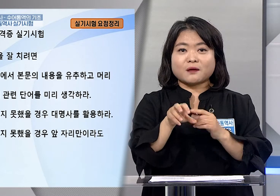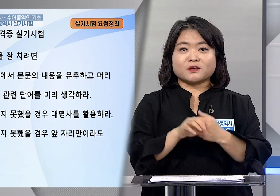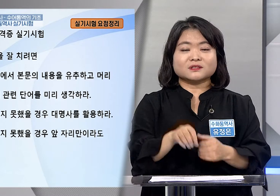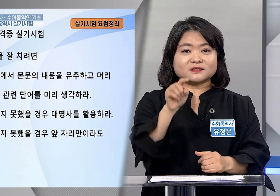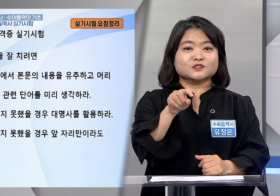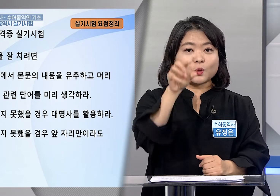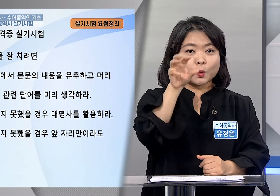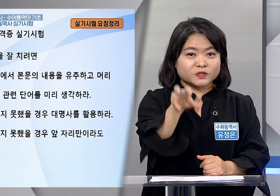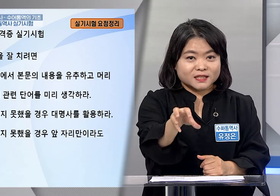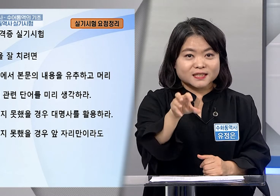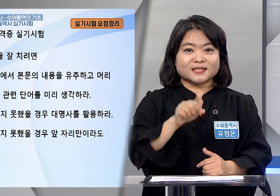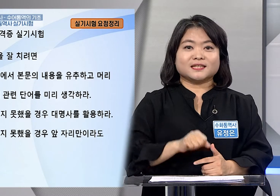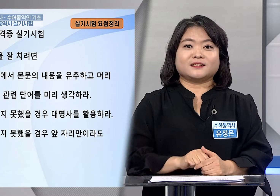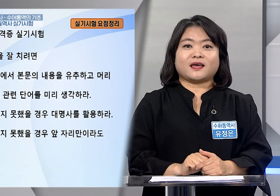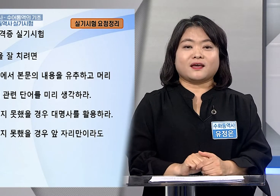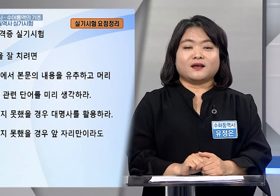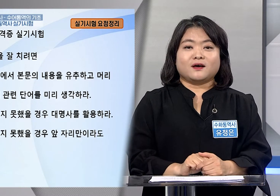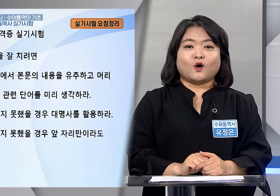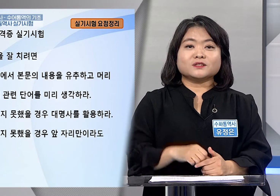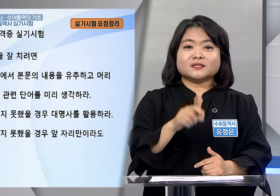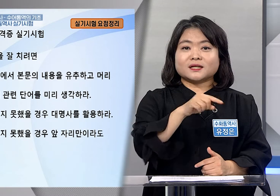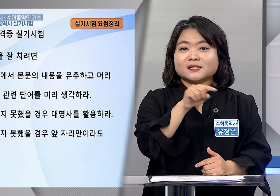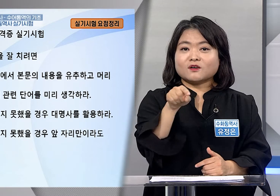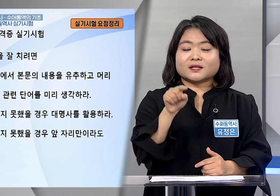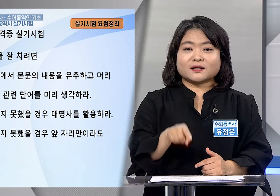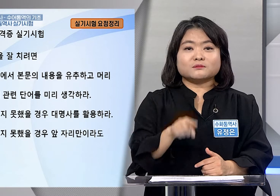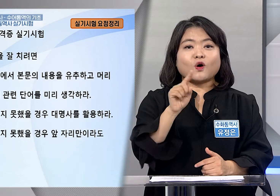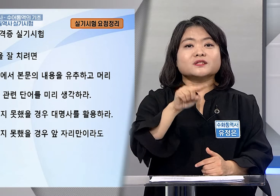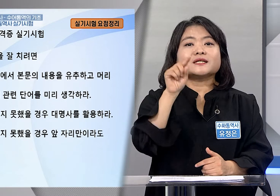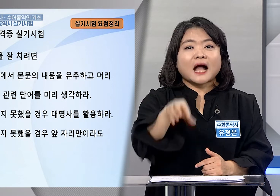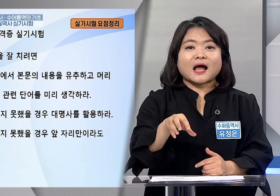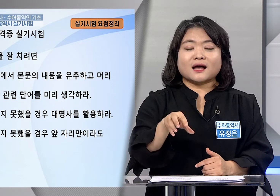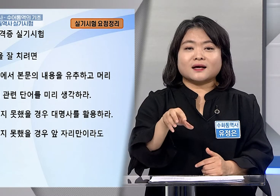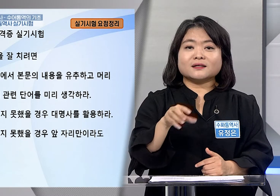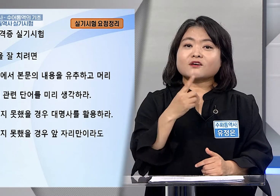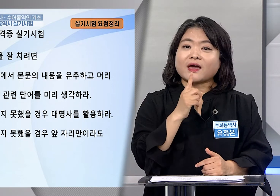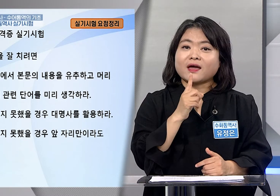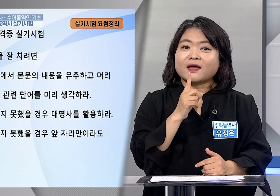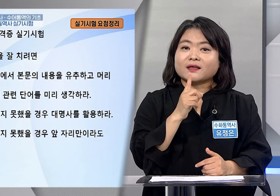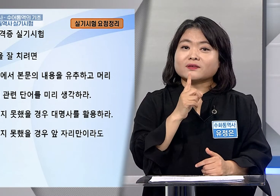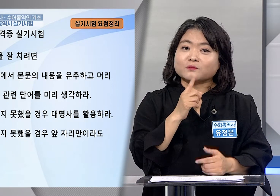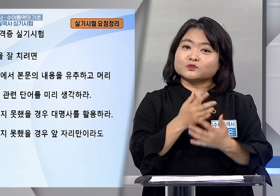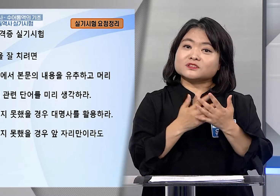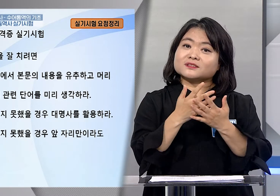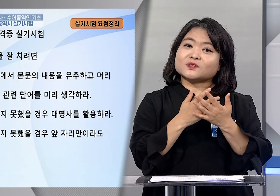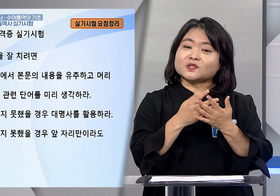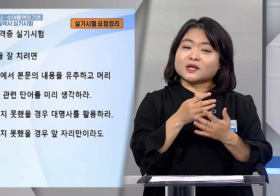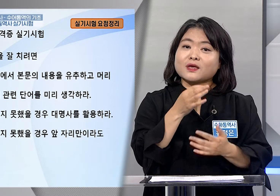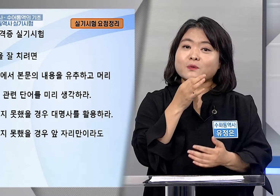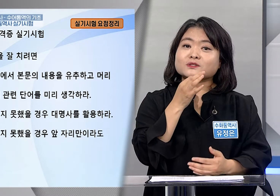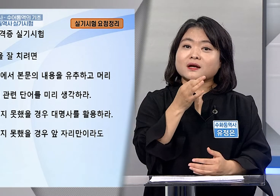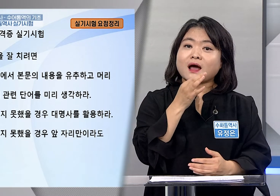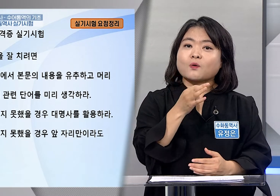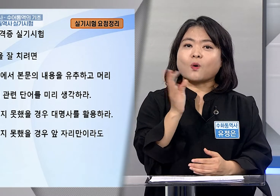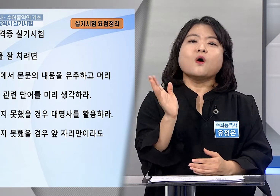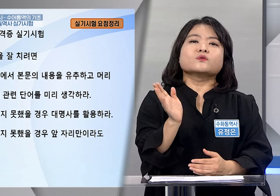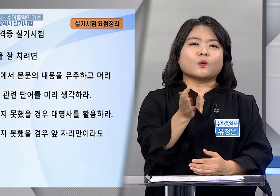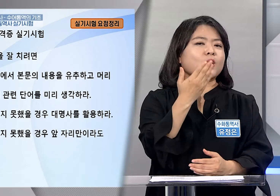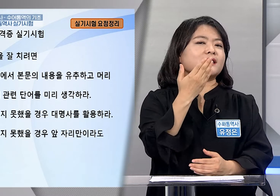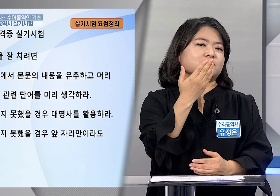하면 그곳이 어디인 것 같다 그러면 어디가 이렇게 뭉뚱그려서 그냥 대명사를 하고